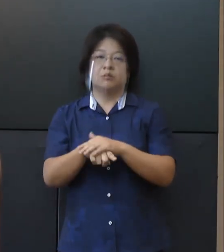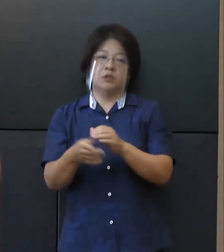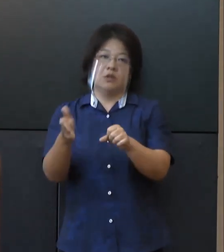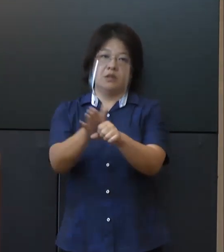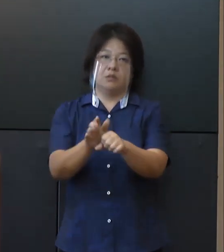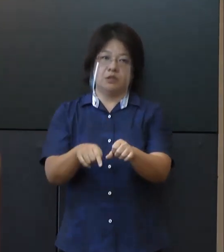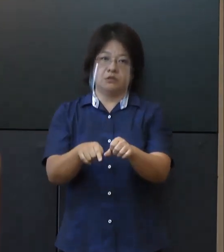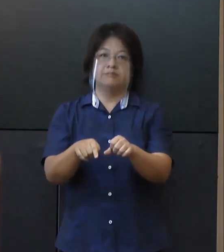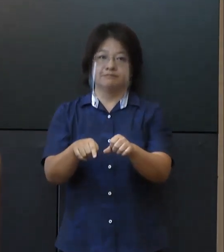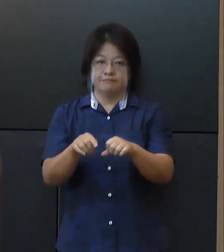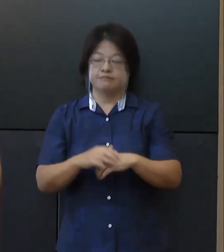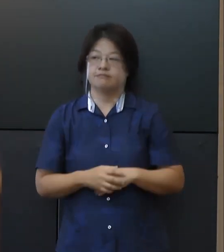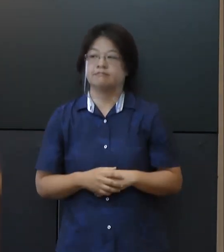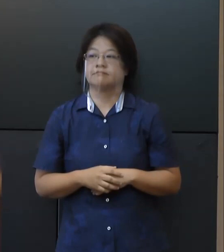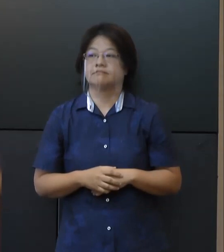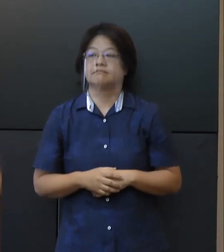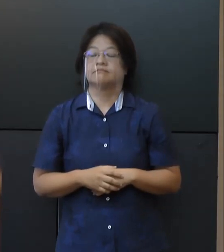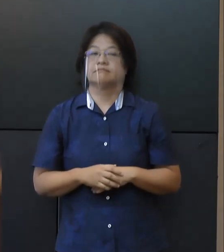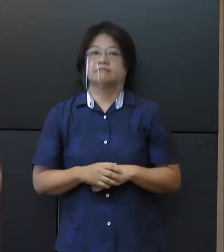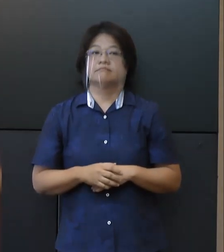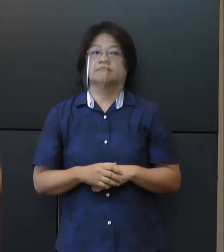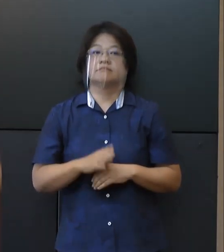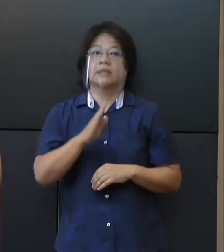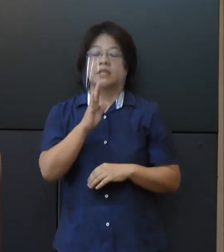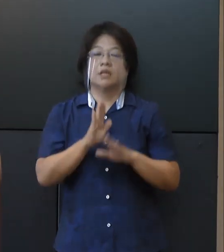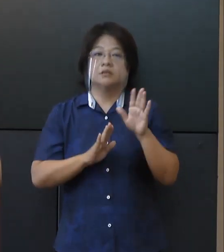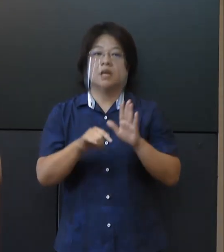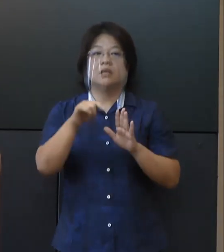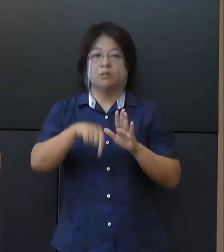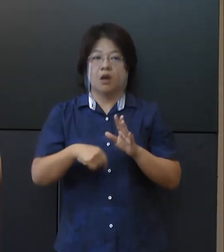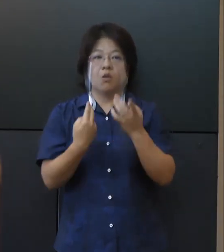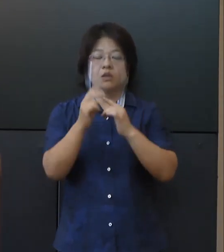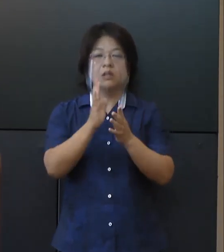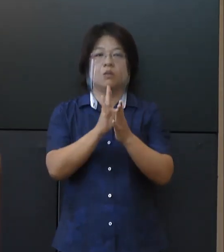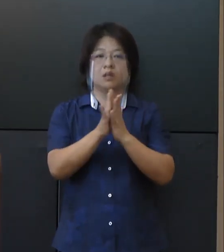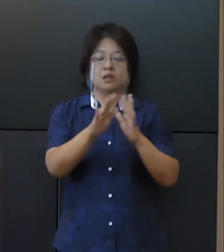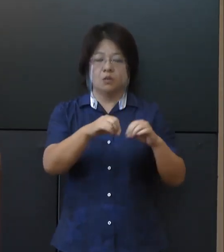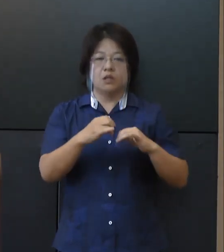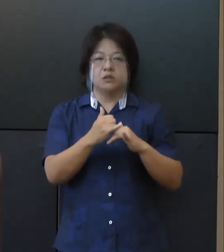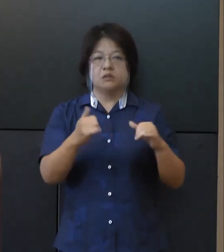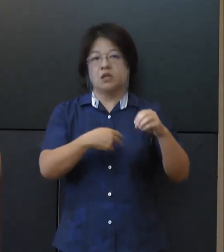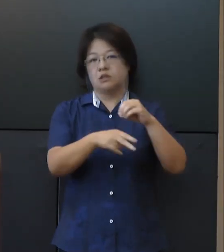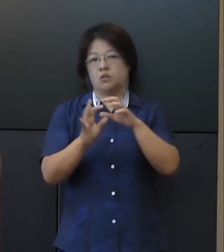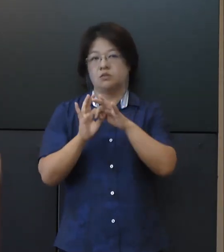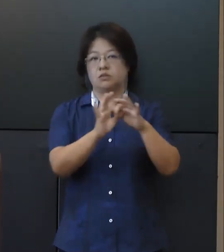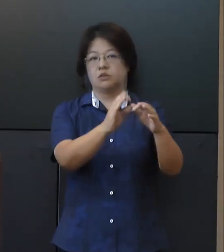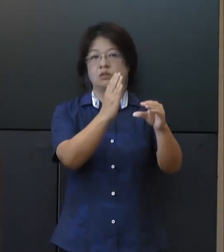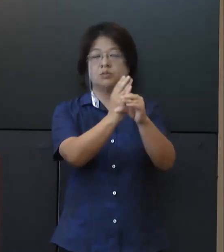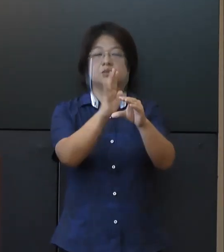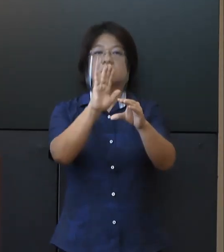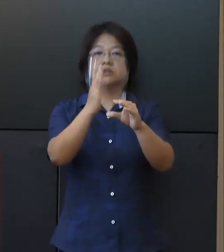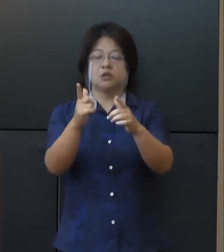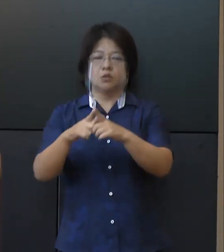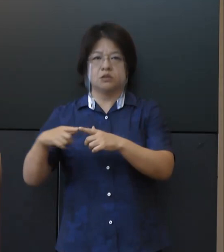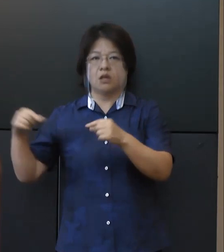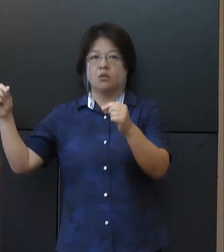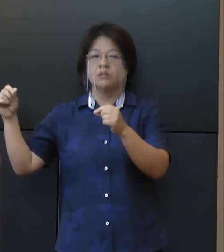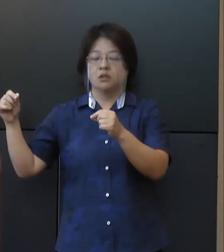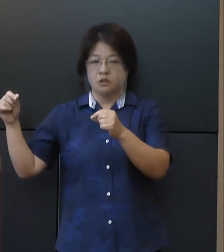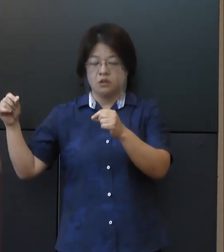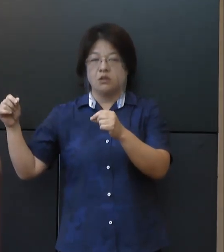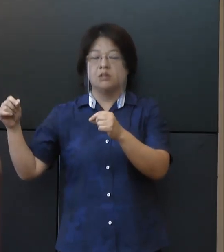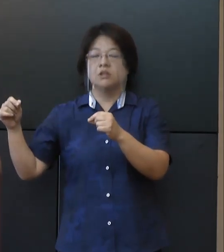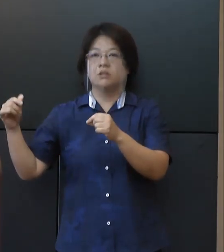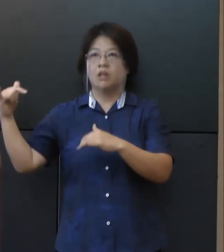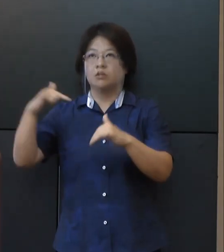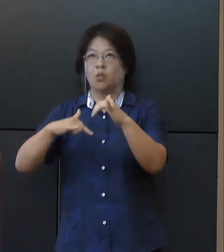ております。また方、現在は県内における感染状況は小康状態が続いていますけれども、全国的な渡航